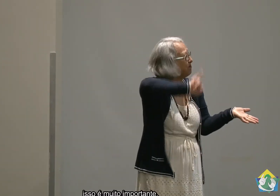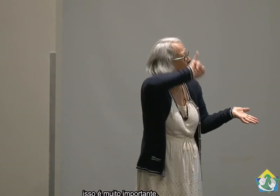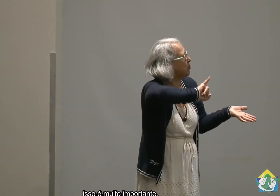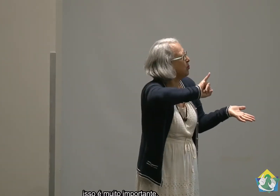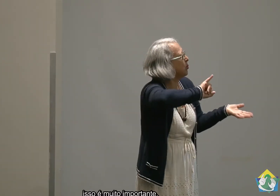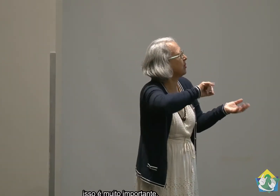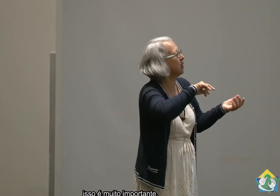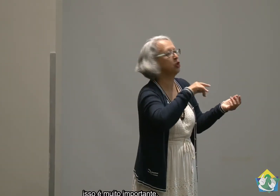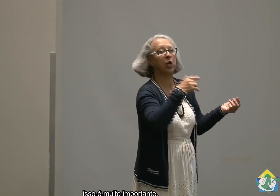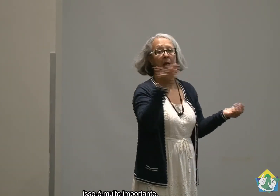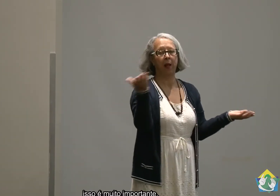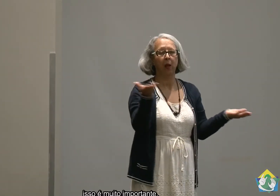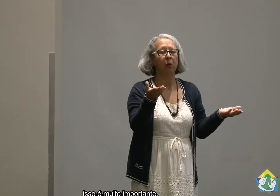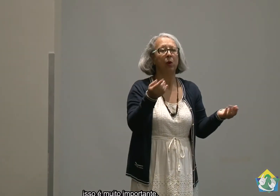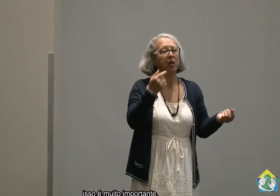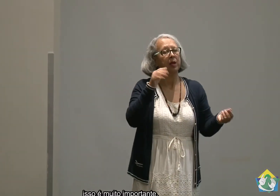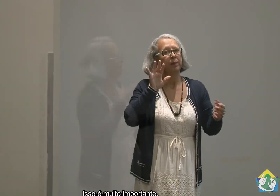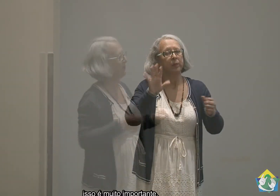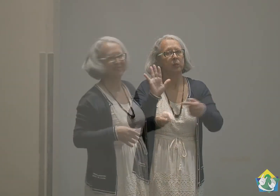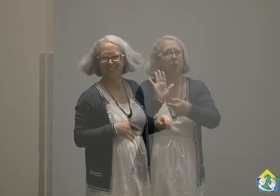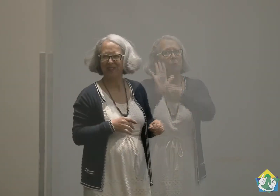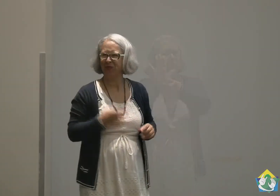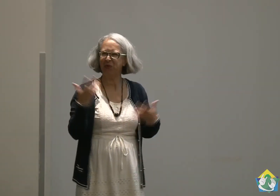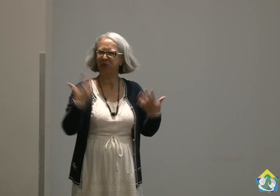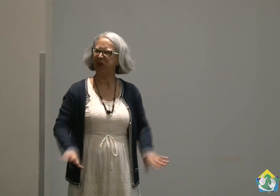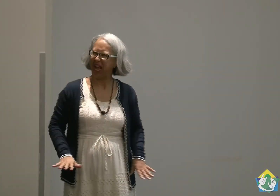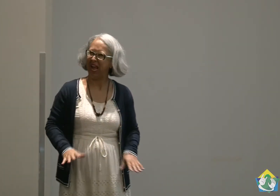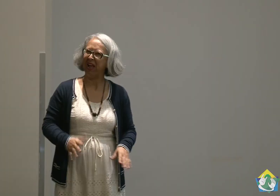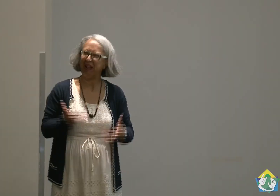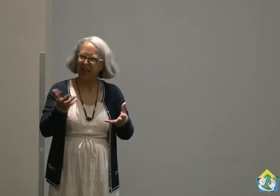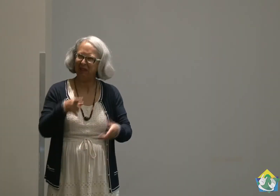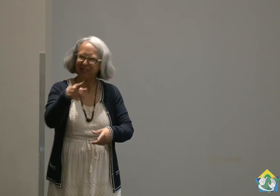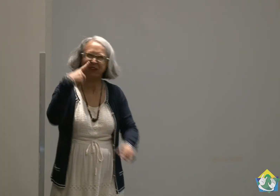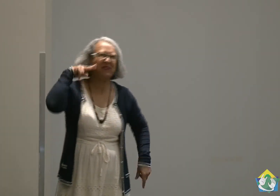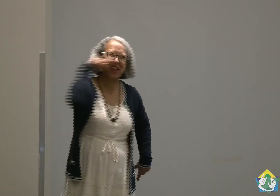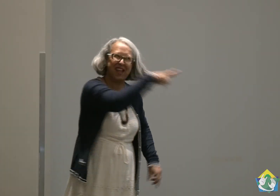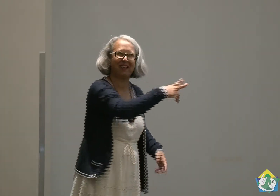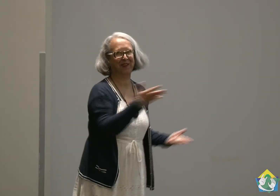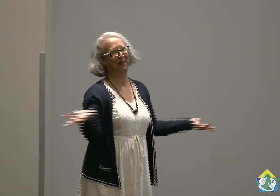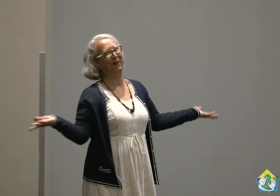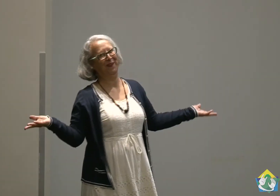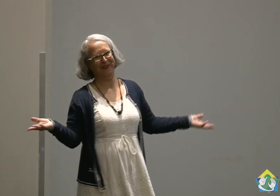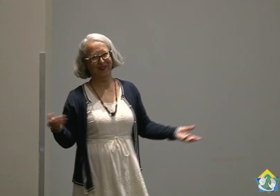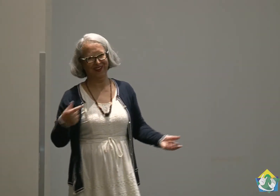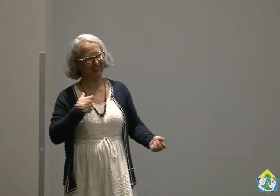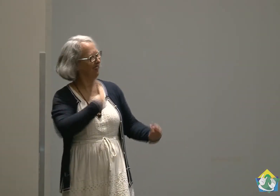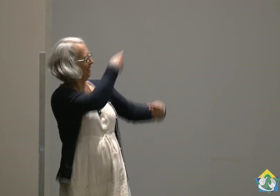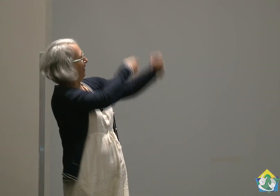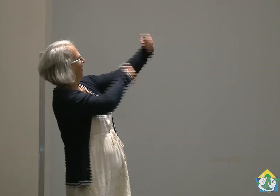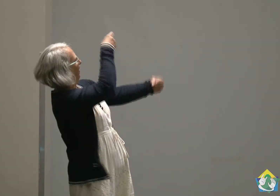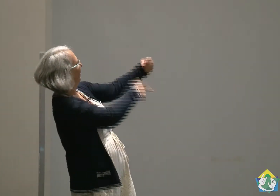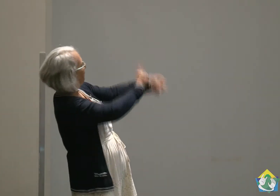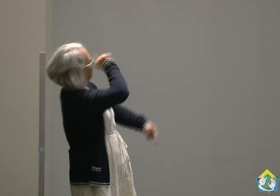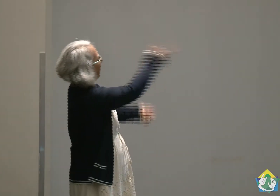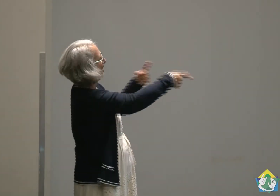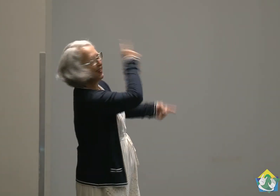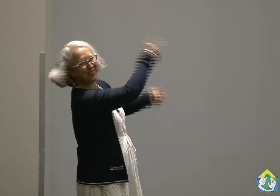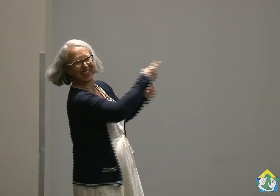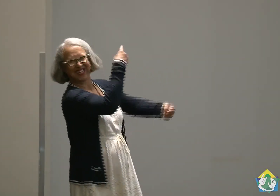E isso é muito importante. Ele não quer sair da tela, né? Vocês queriam ver tudo, na verdade, né? Estão discutindo aqui com o vídeo, para